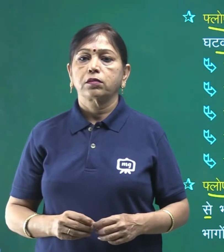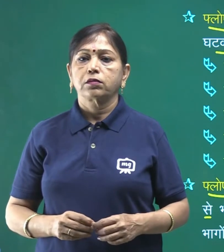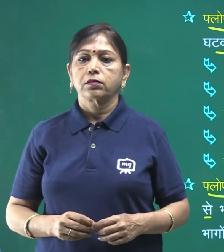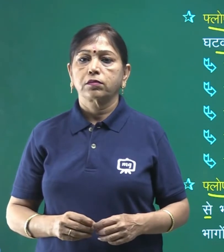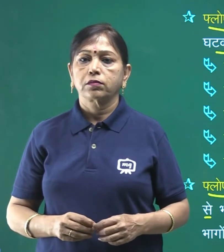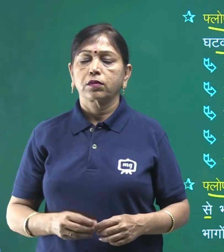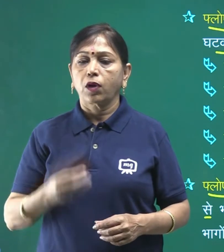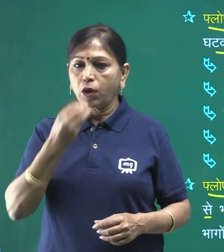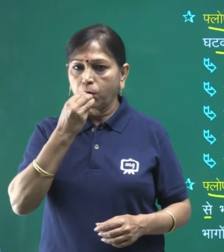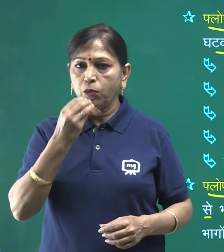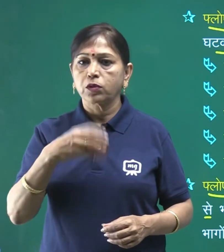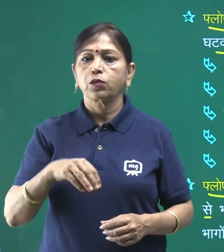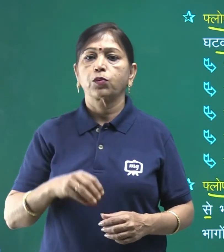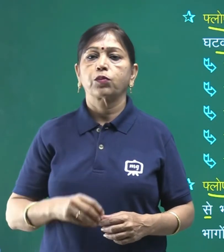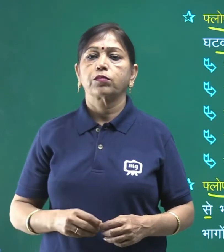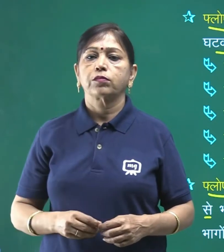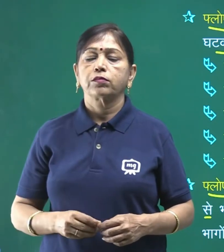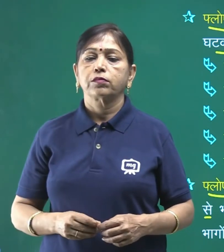भोजन को